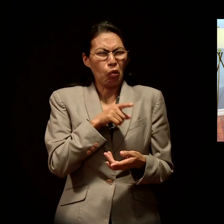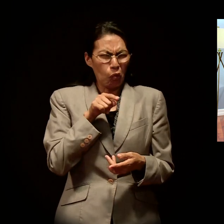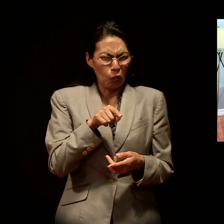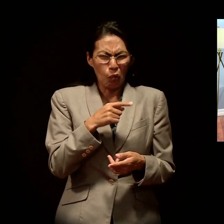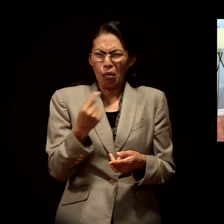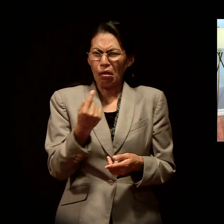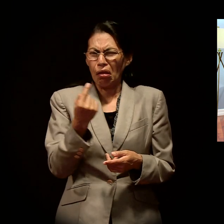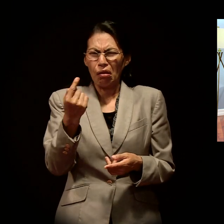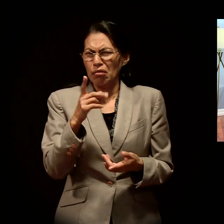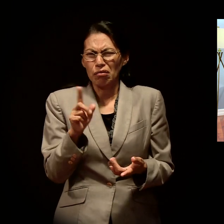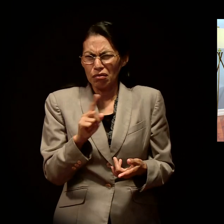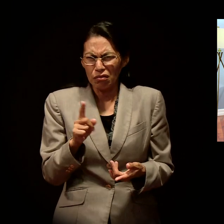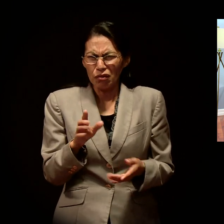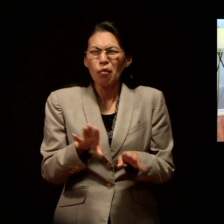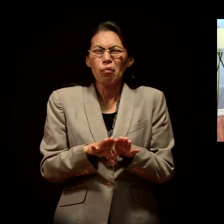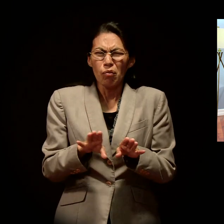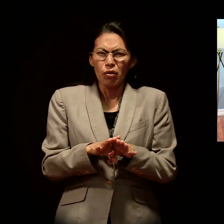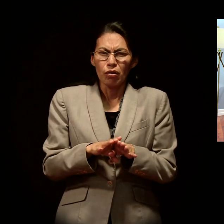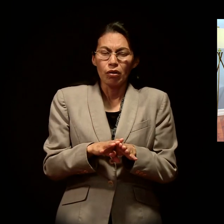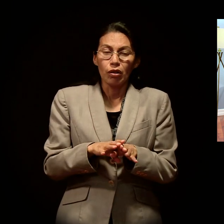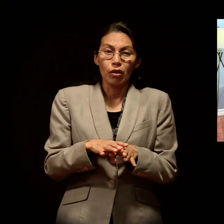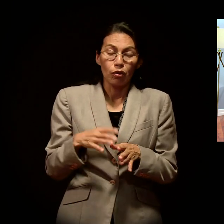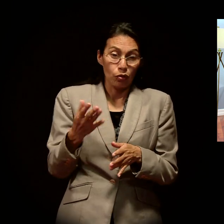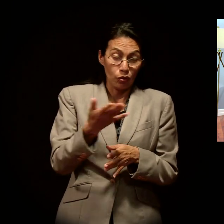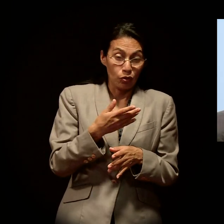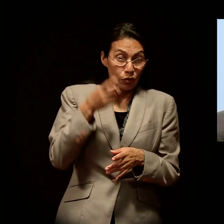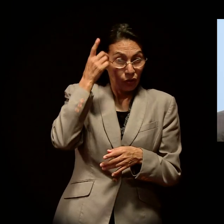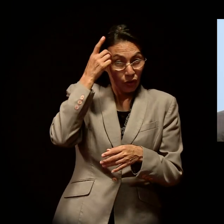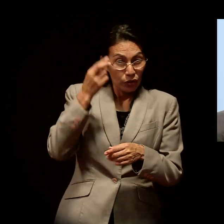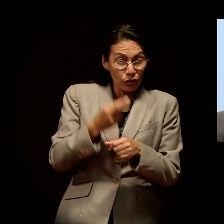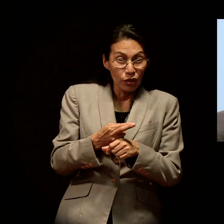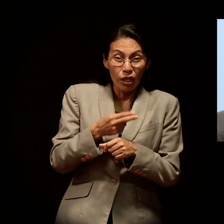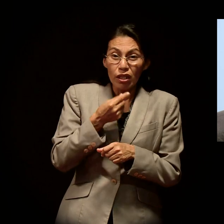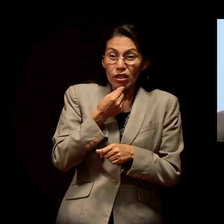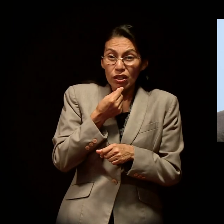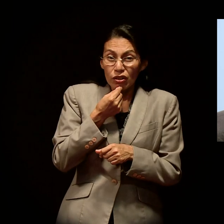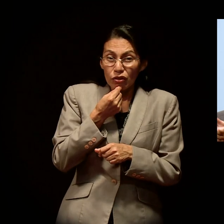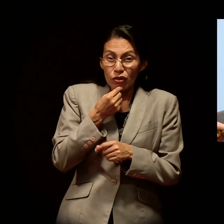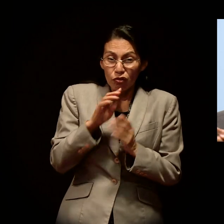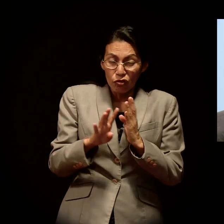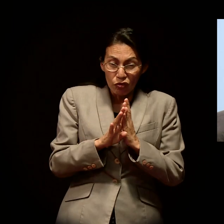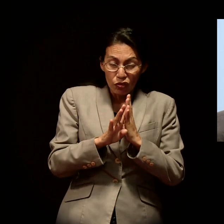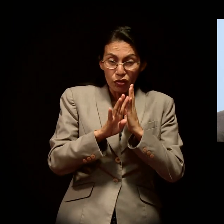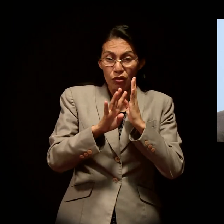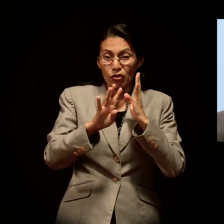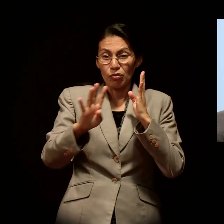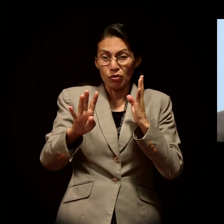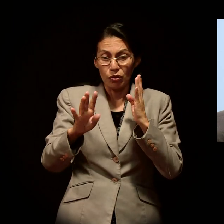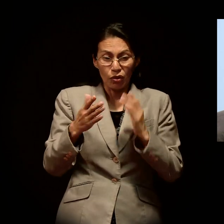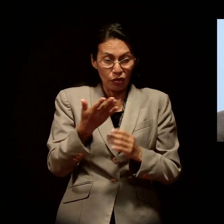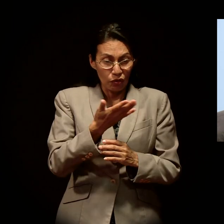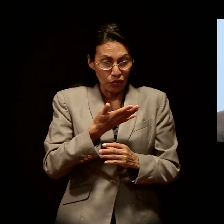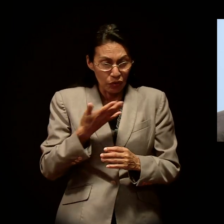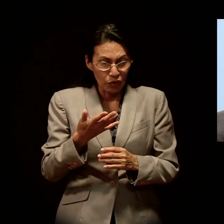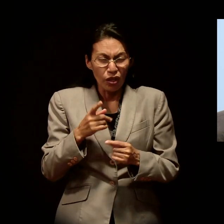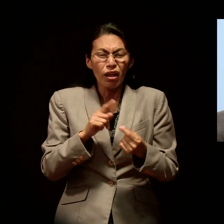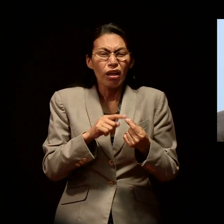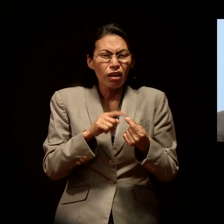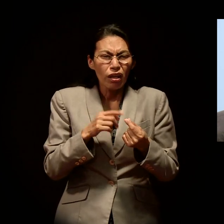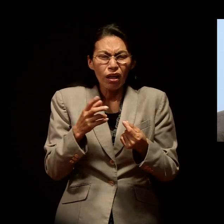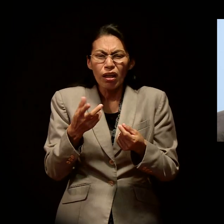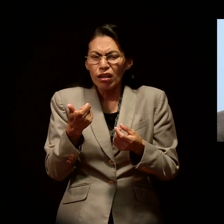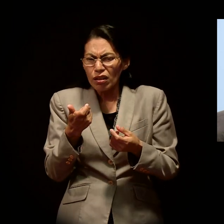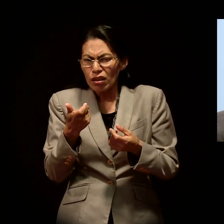fuimos los 12 niños del hogar los formó la directora y preguntándoles